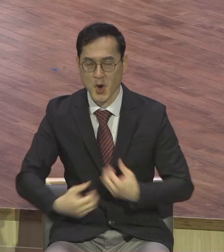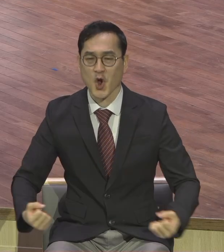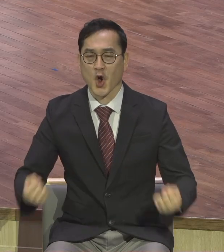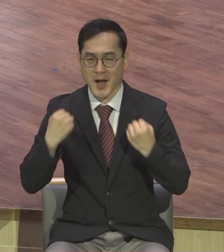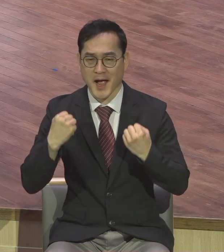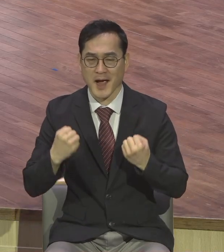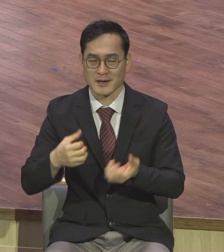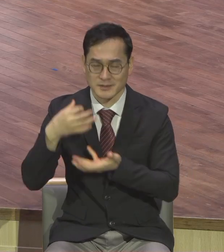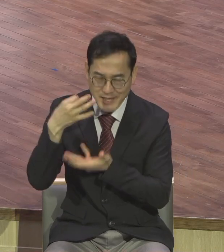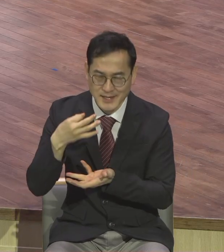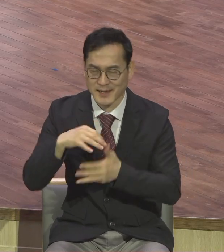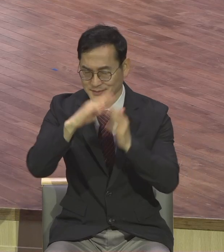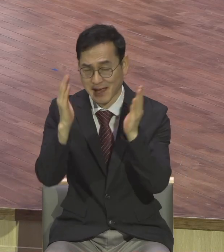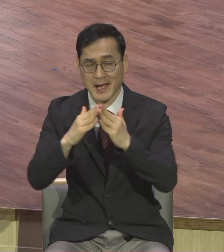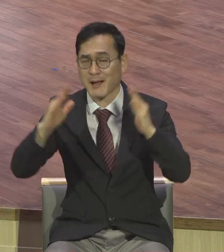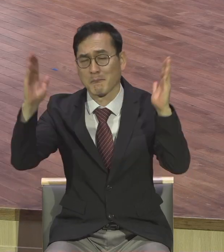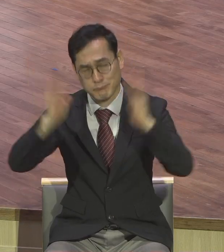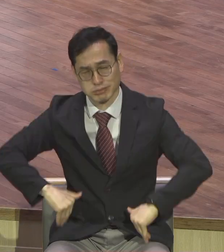다 무너집니다.